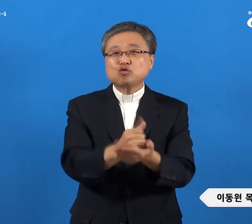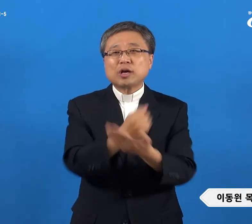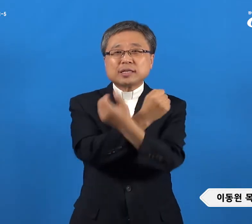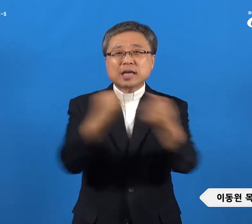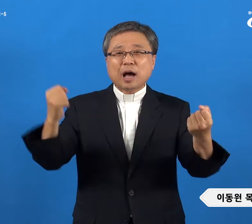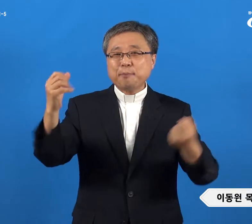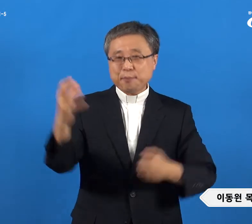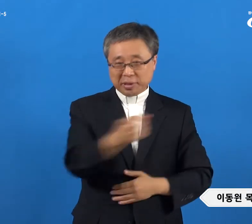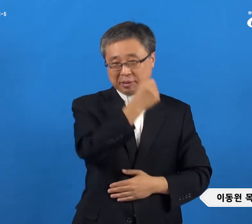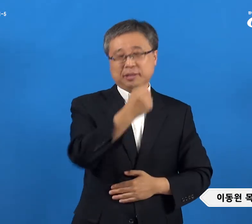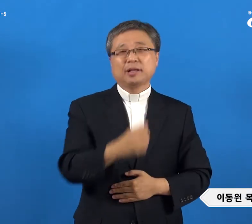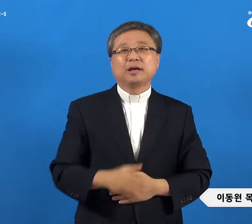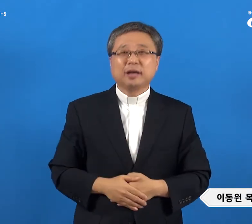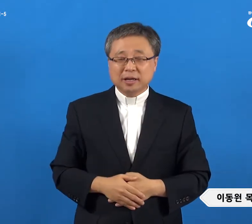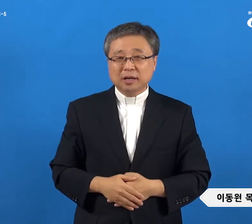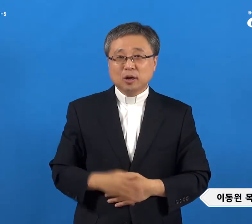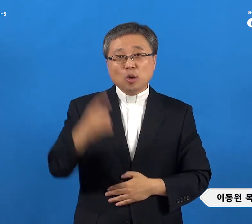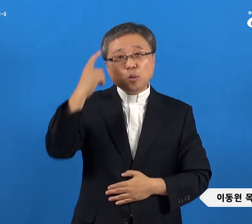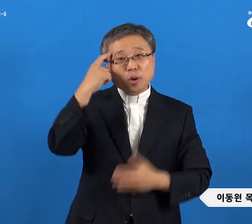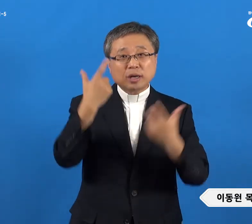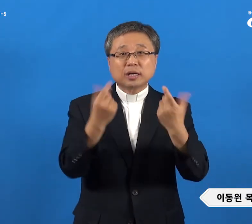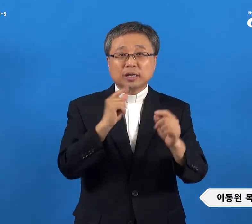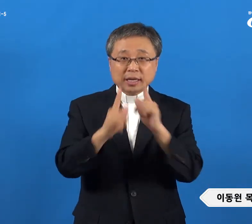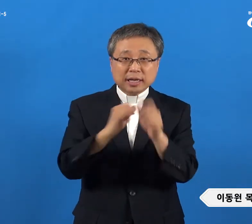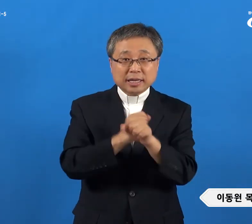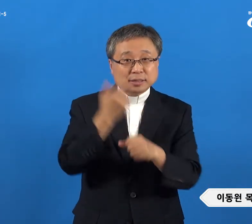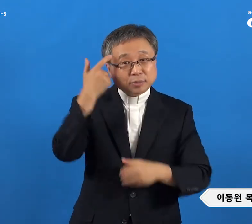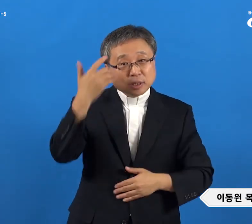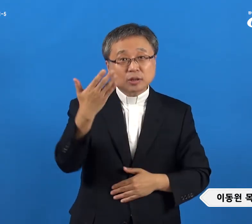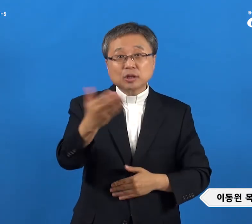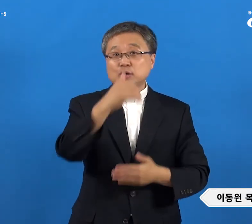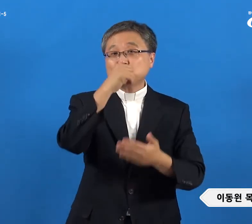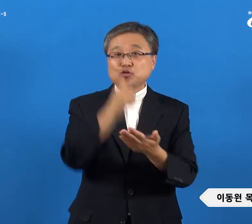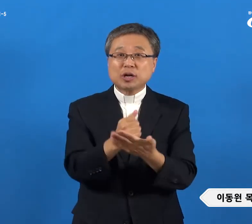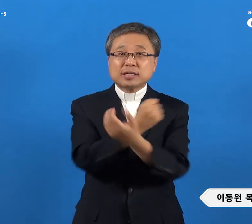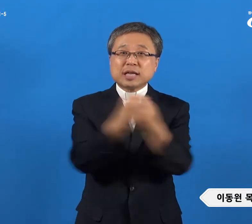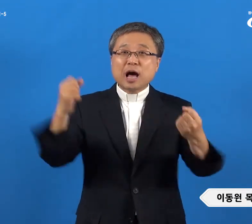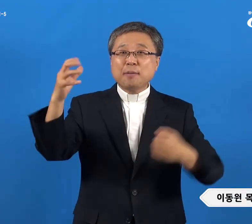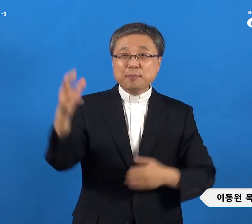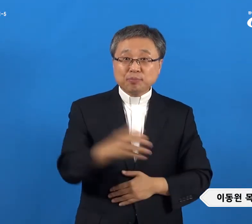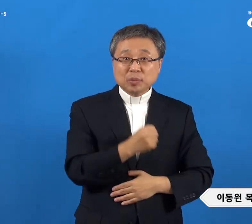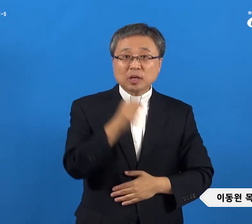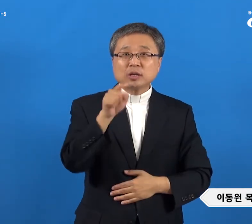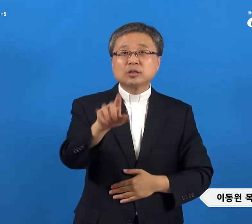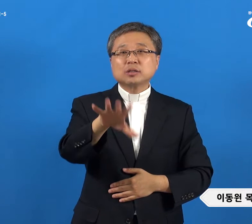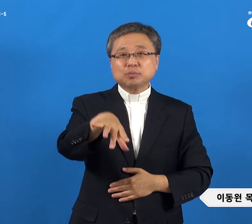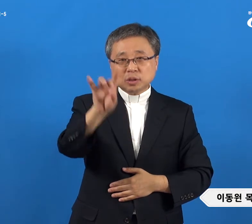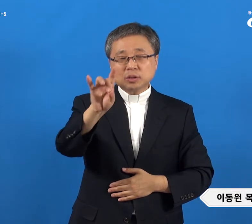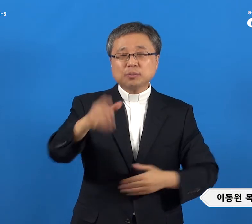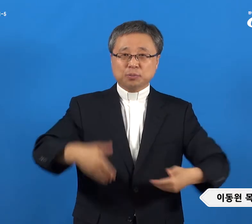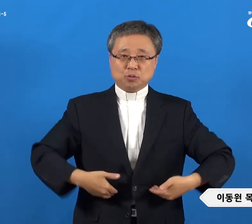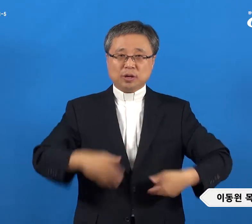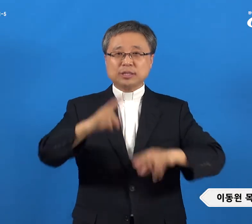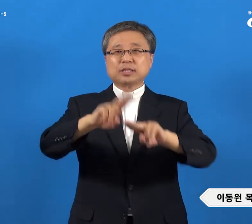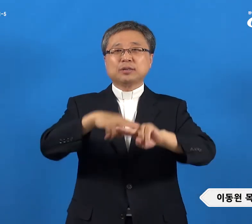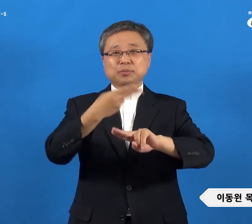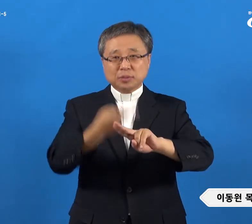받았다. 왜 그 얘기가 있을까요? 내 죄사함 받았다. 그것이 먼저 필요한 선물이에요. 내